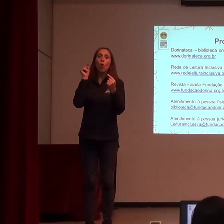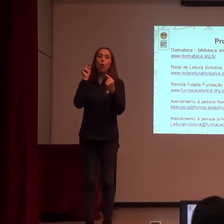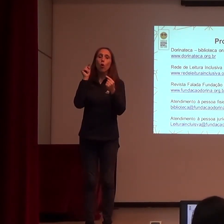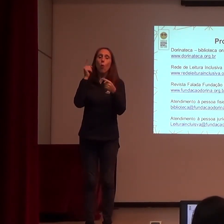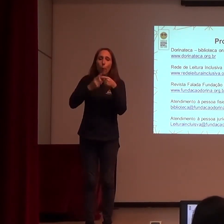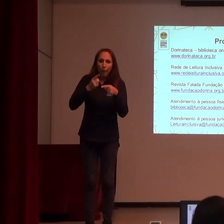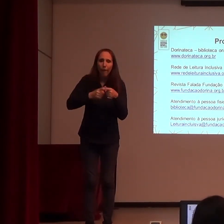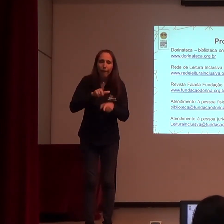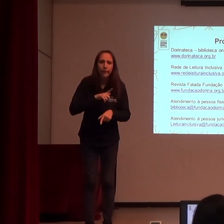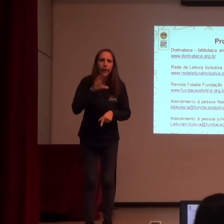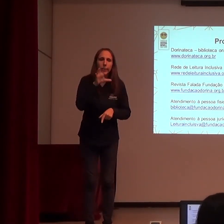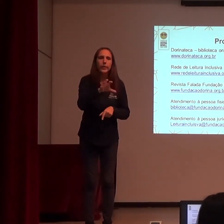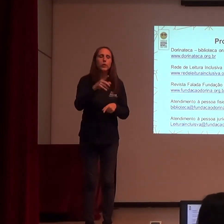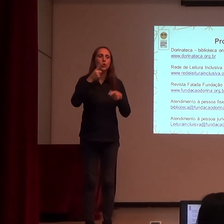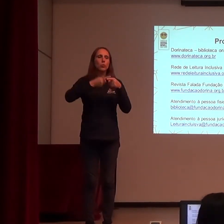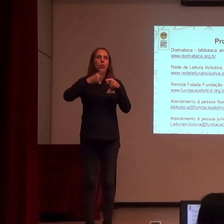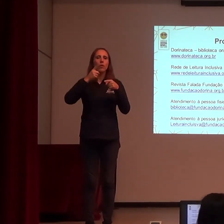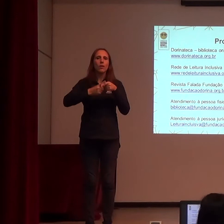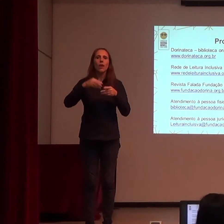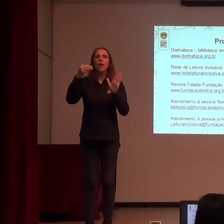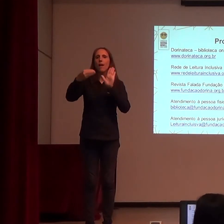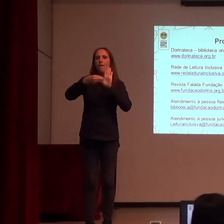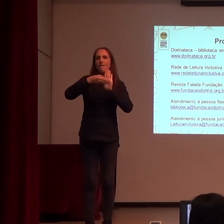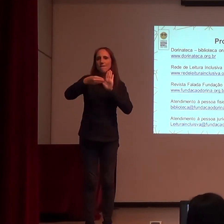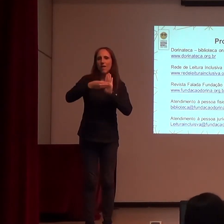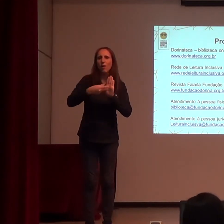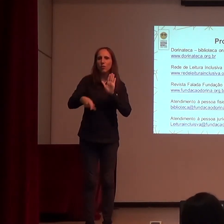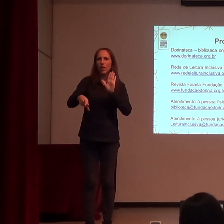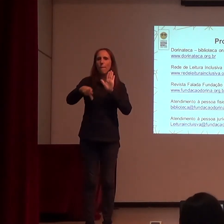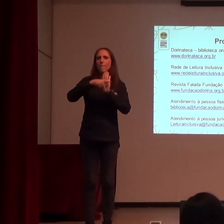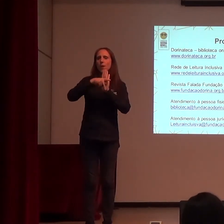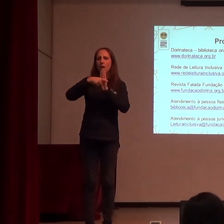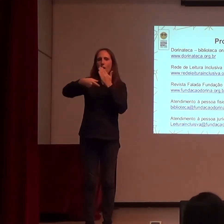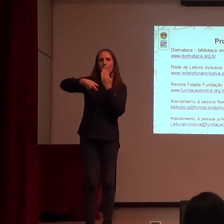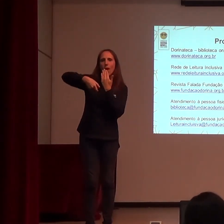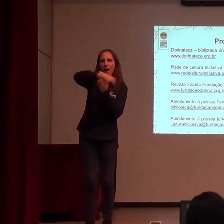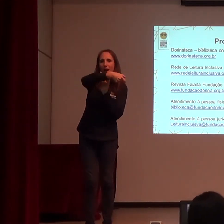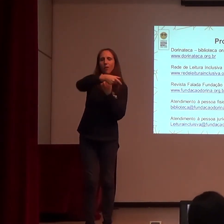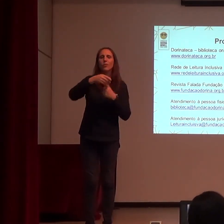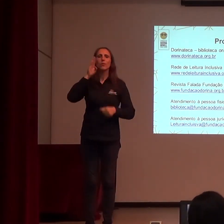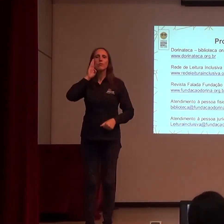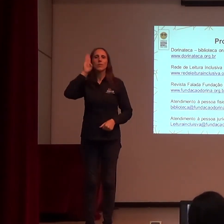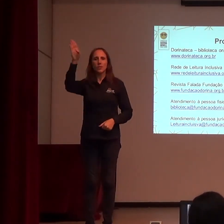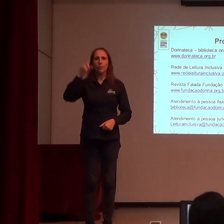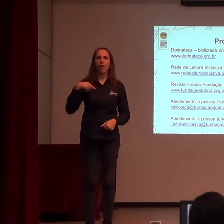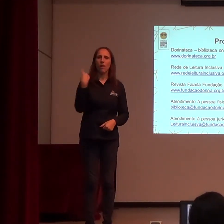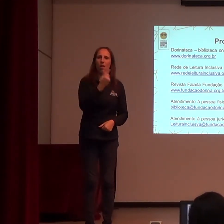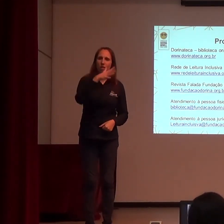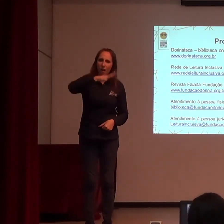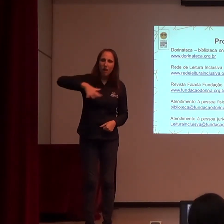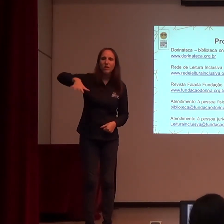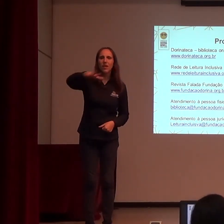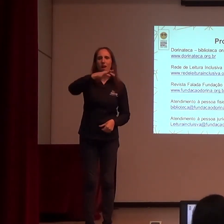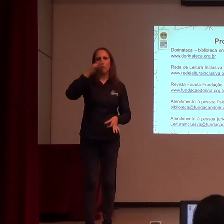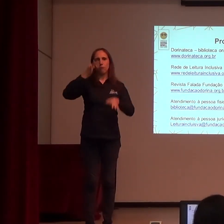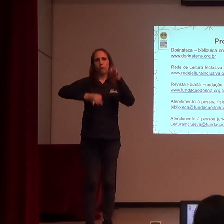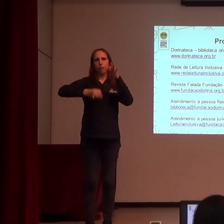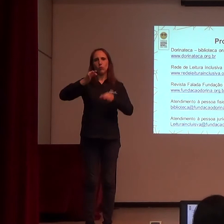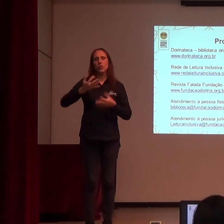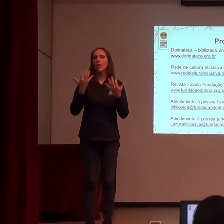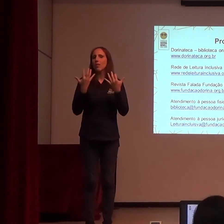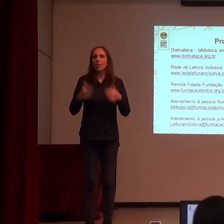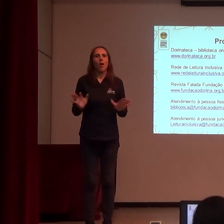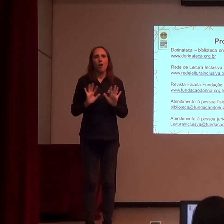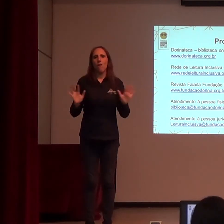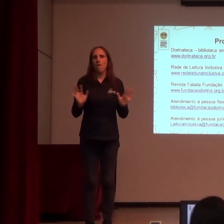a falta de abertura dos autores. Tá? Tem autores, principalmente na nossa área, que é a área jurídica, que não querem